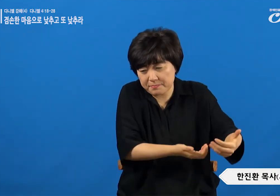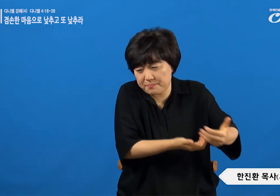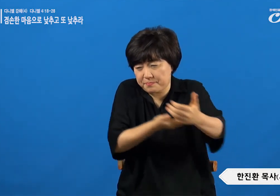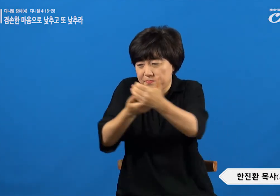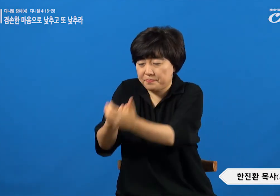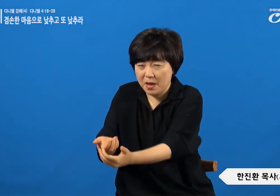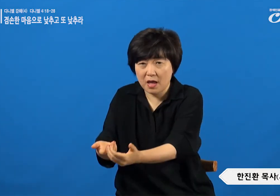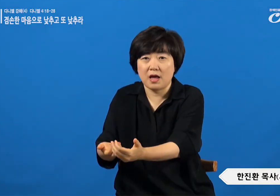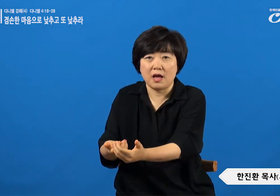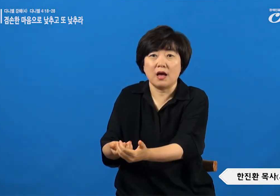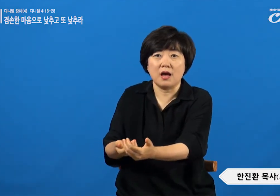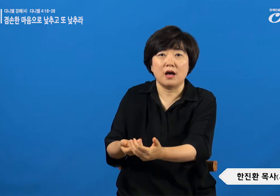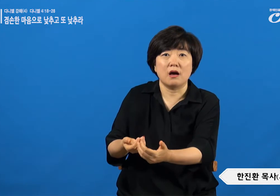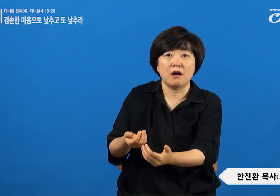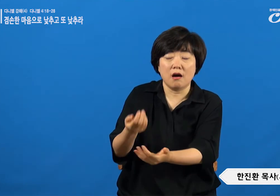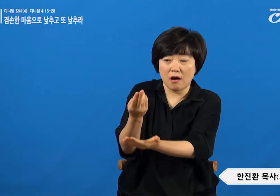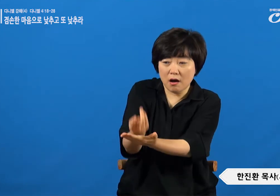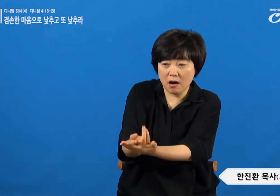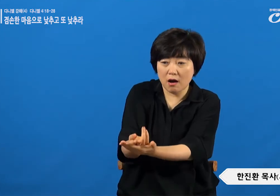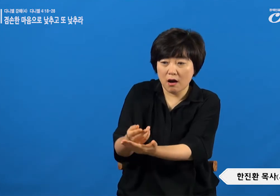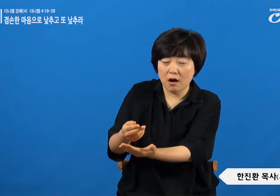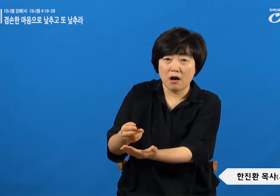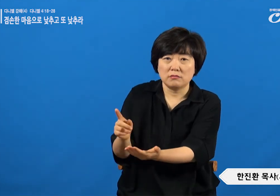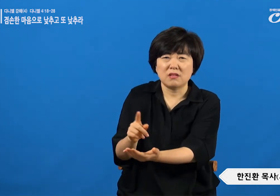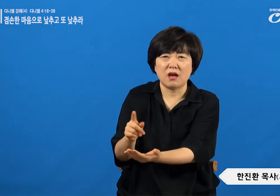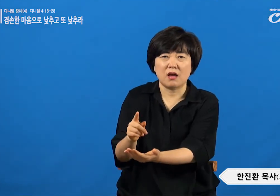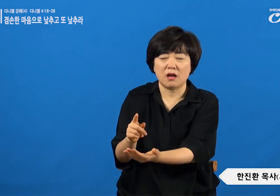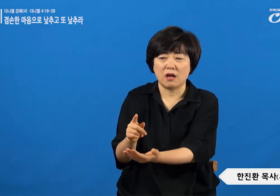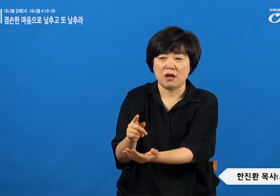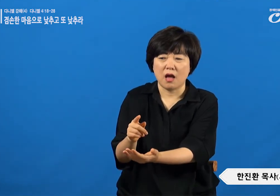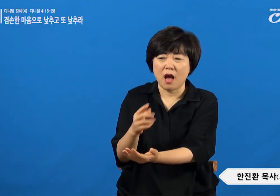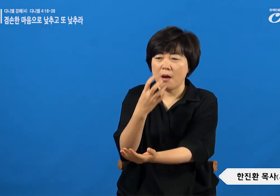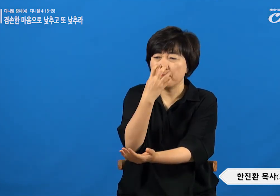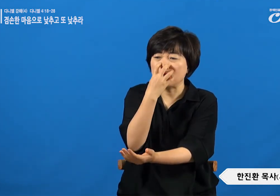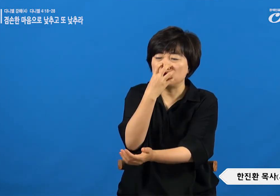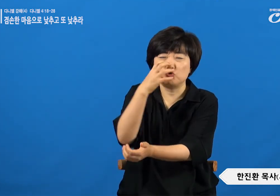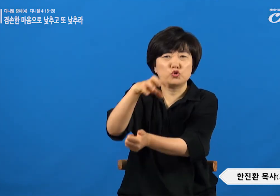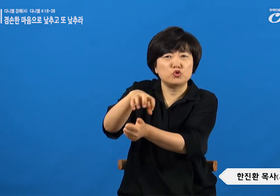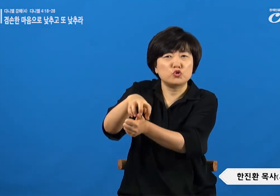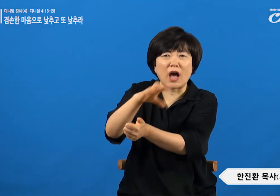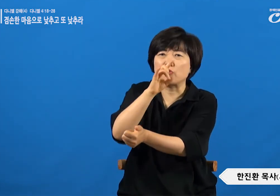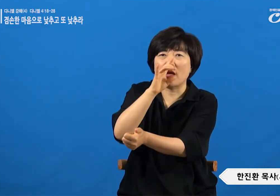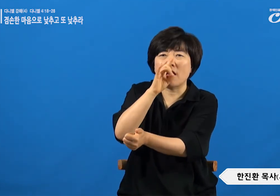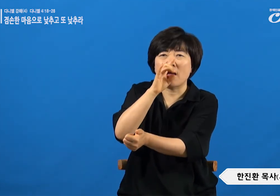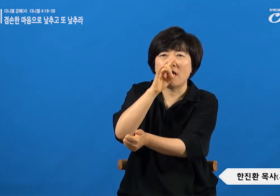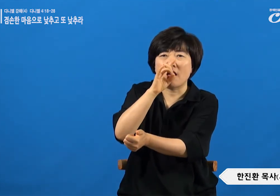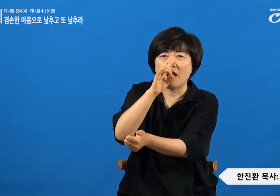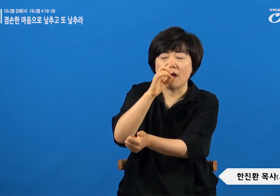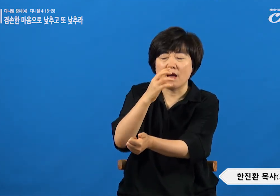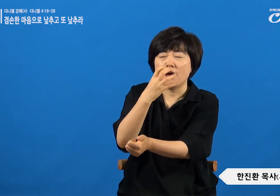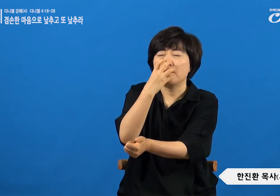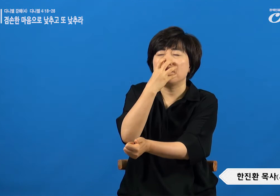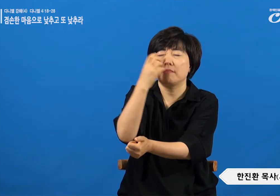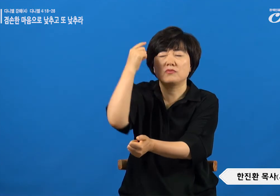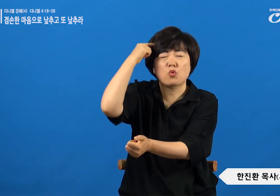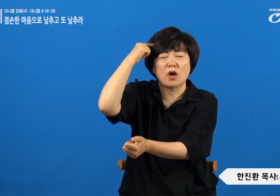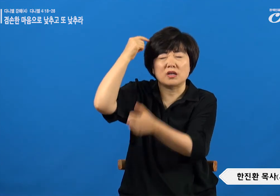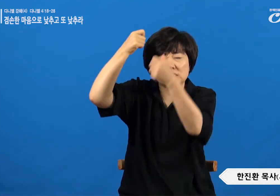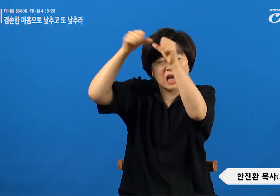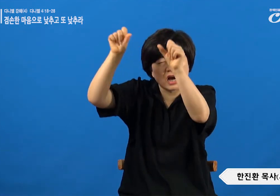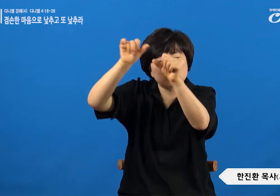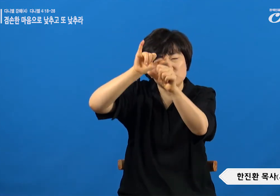되는데 마취를 할 수가 없습니다. 왜냐하면 뇌를 상했을 수도 있으니까 뇌를 상한 채로 마취를